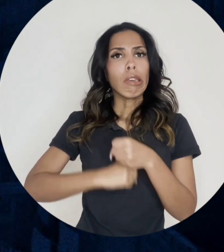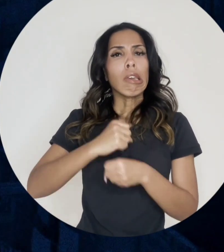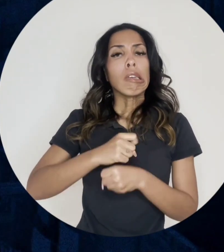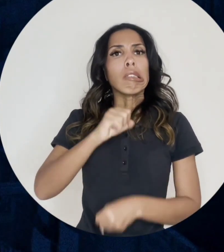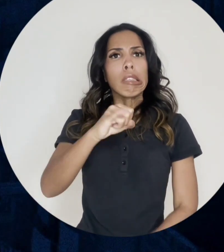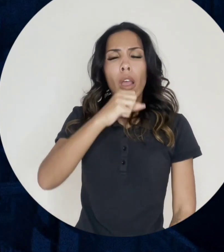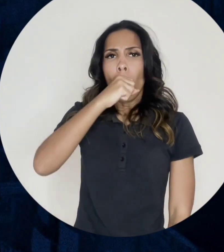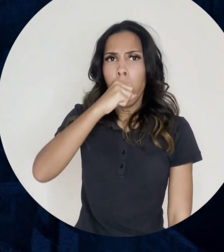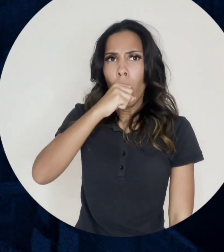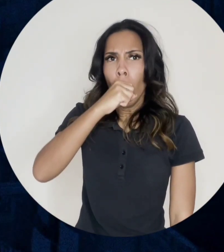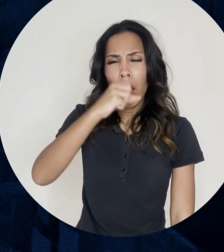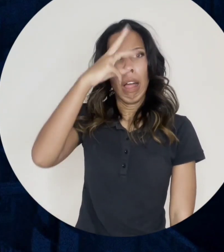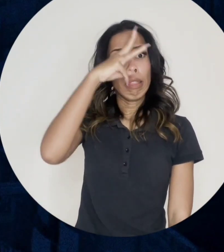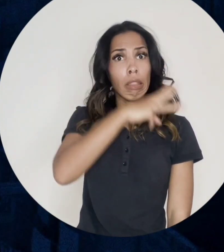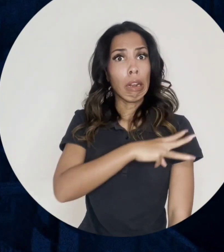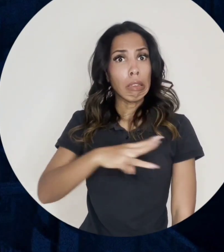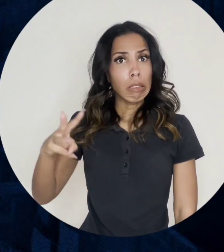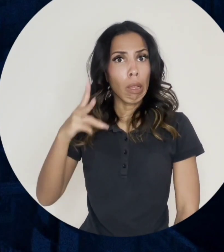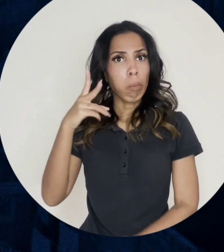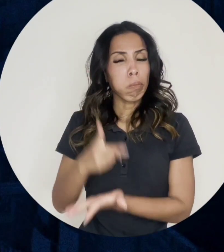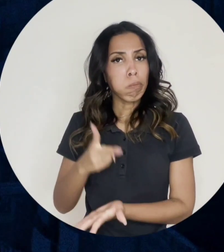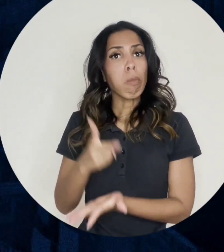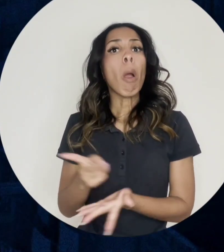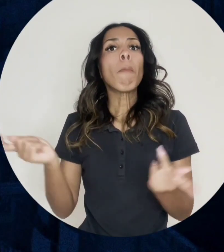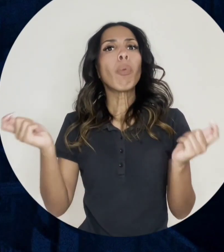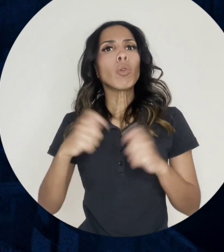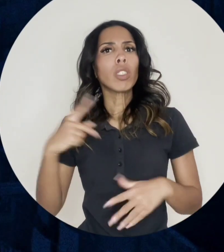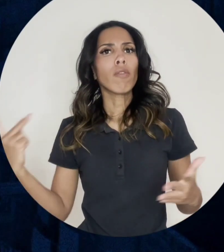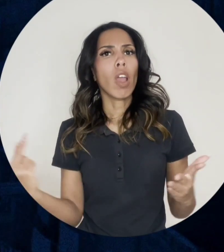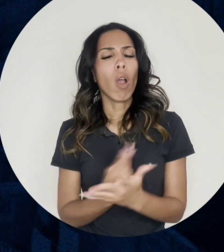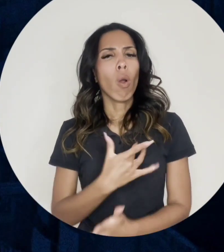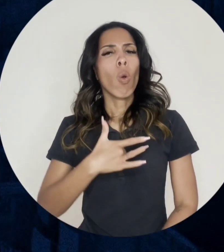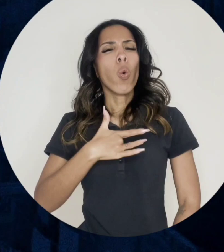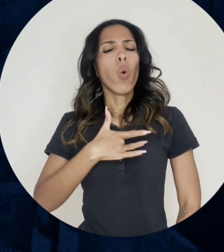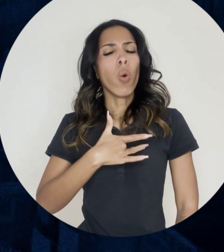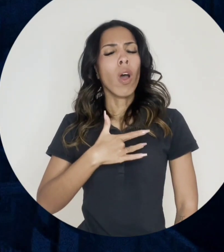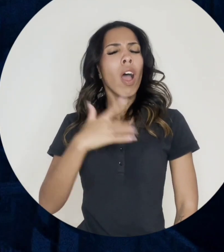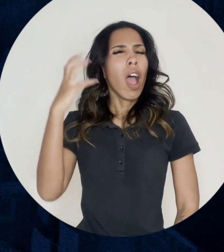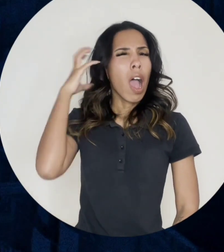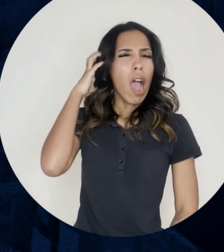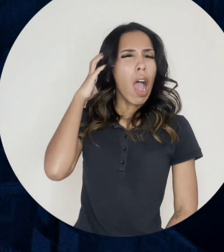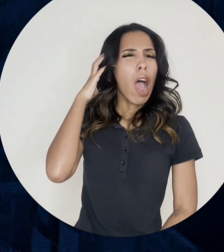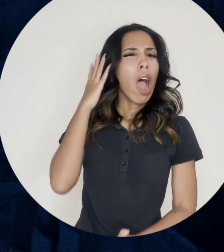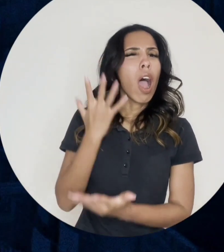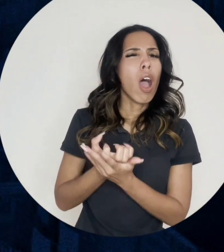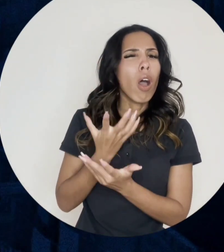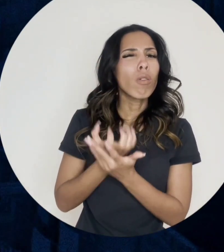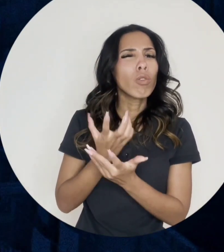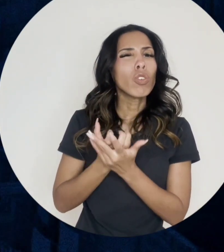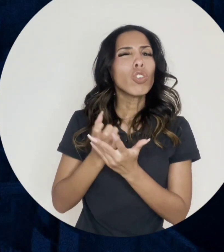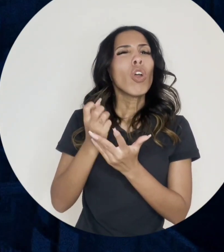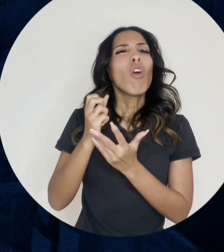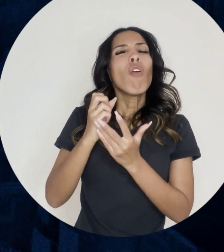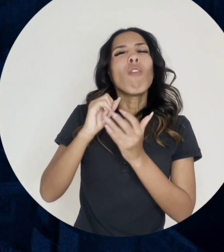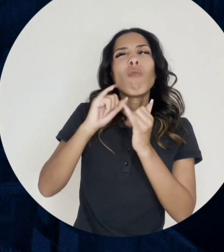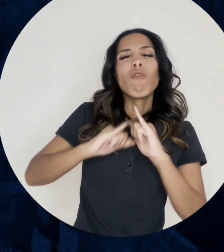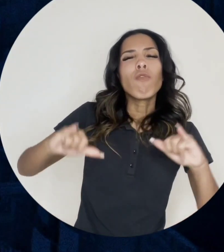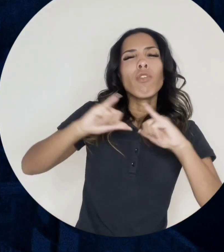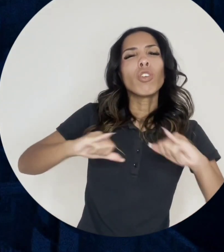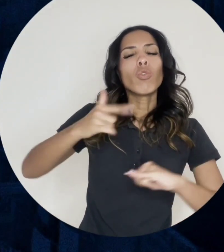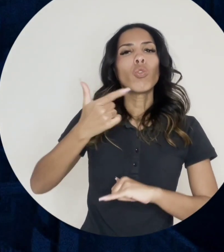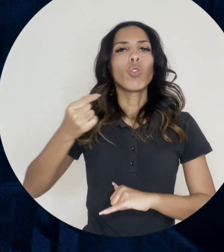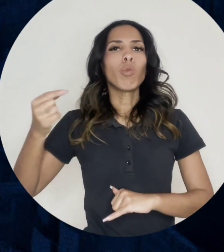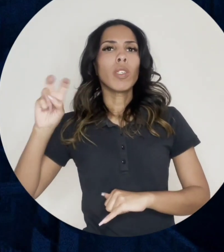há mais de 3 semanas, pode ser tuberculose. Esse áudio é de um vídeo publicitário gravado em 2005 para a campanha do